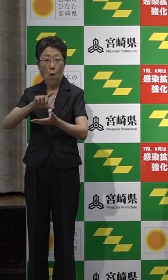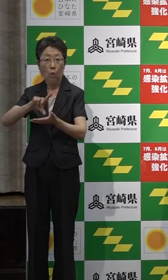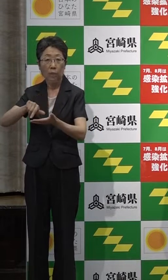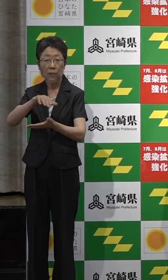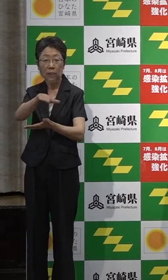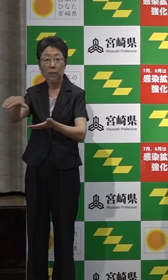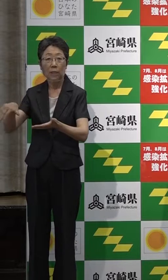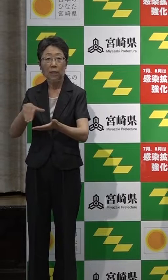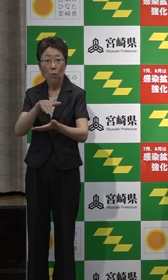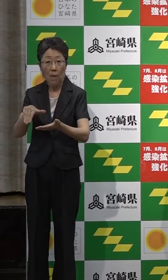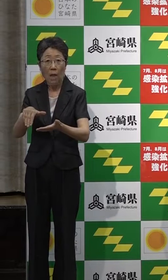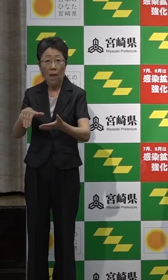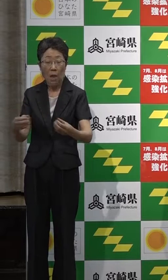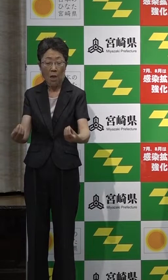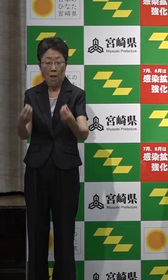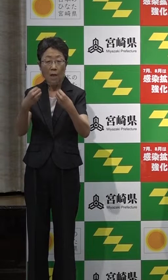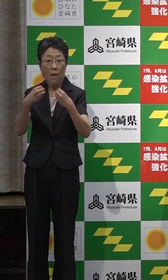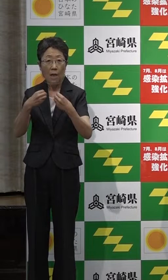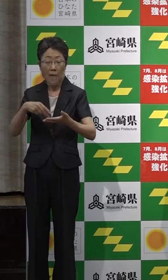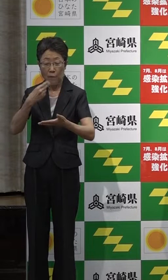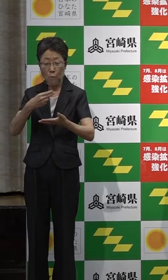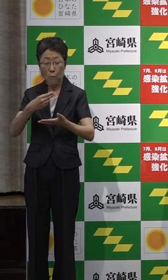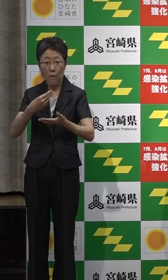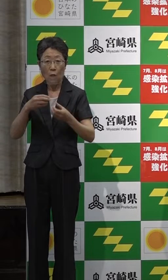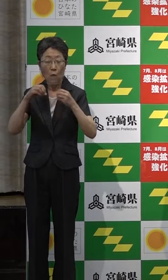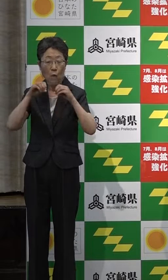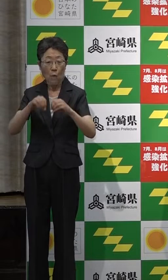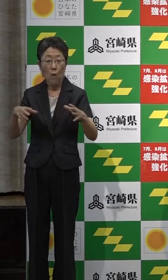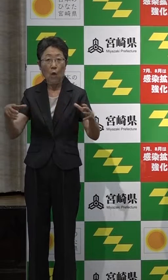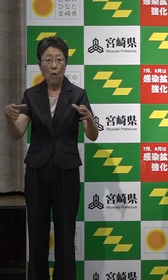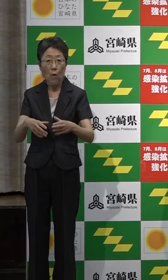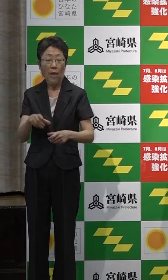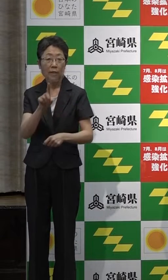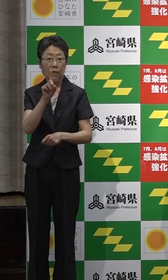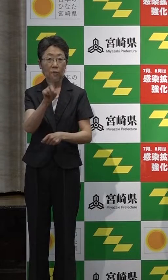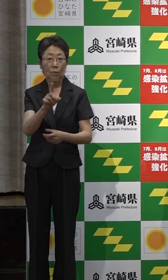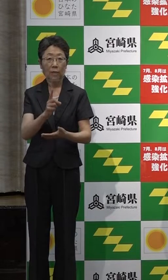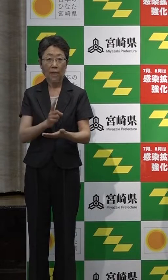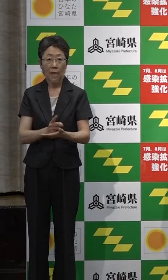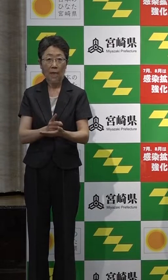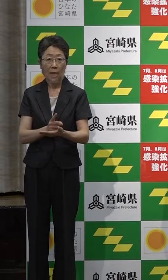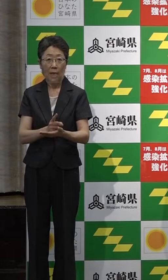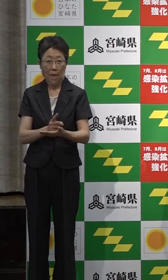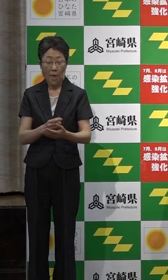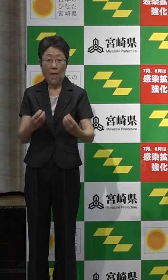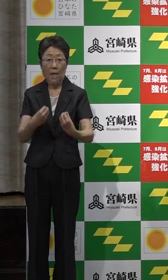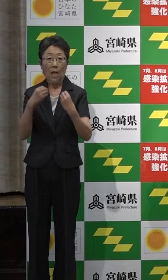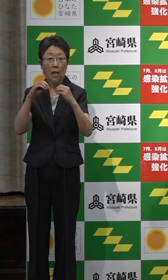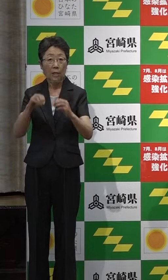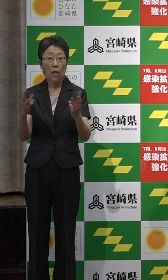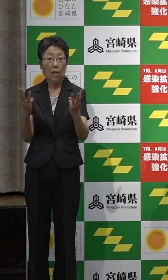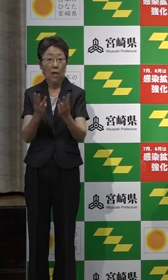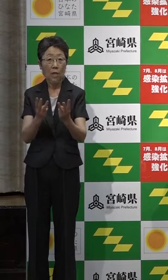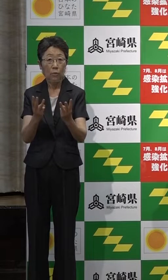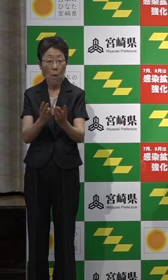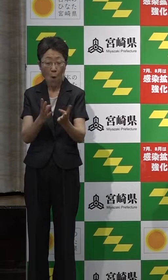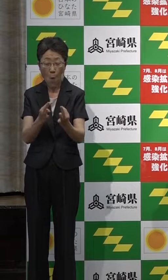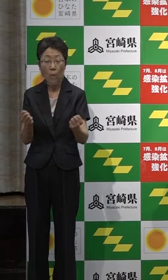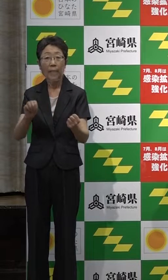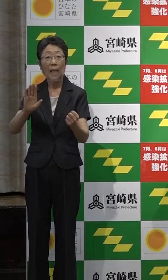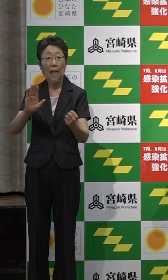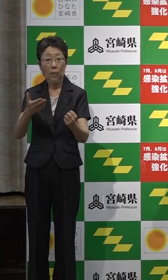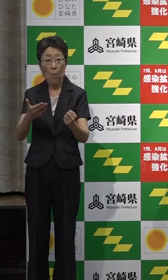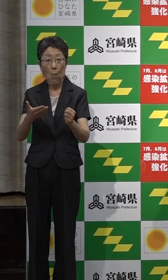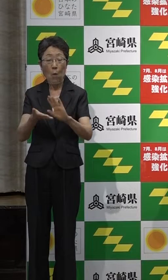関係のクラスターは1件でありまして、感染者自体は多く出ておりますが、県外から持ち込まれたもの